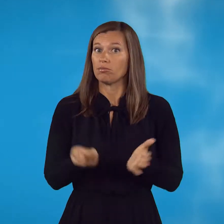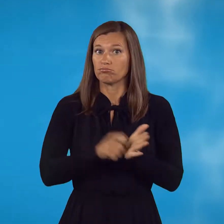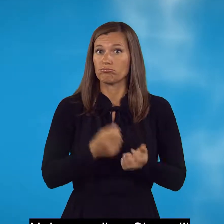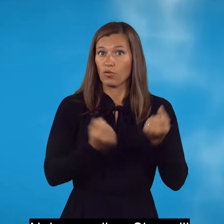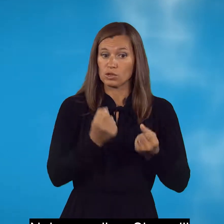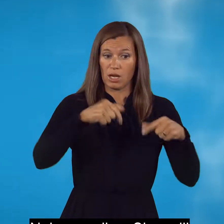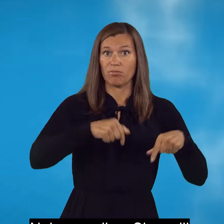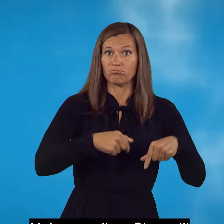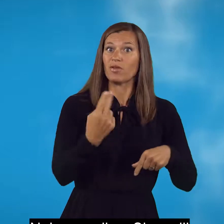Nakup vozila v Sloveniji.